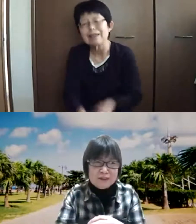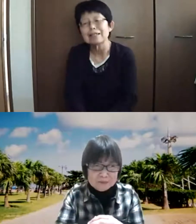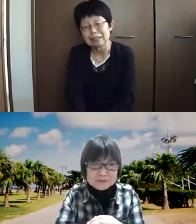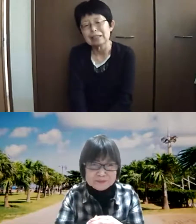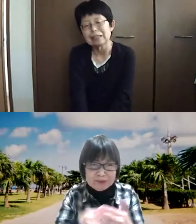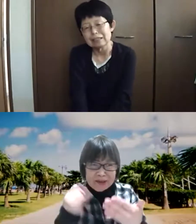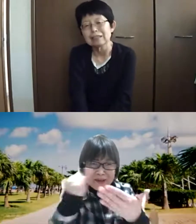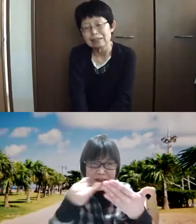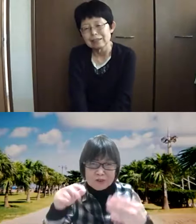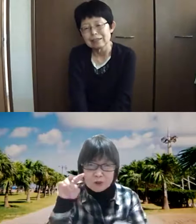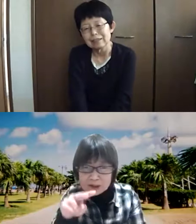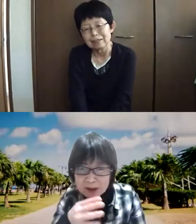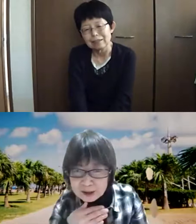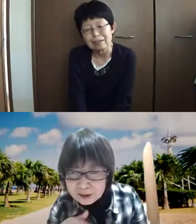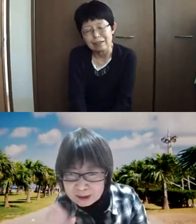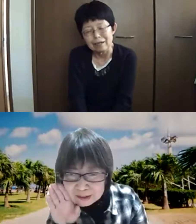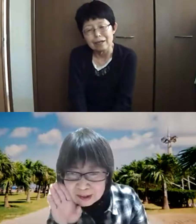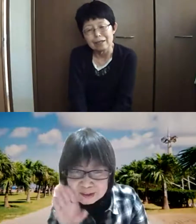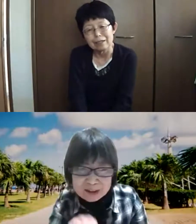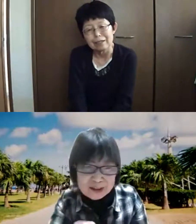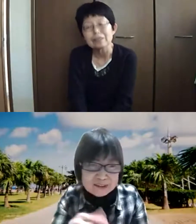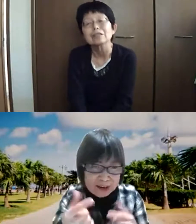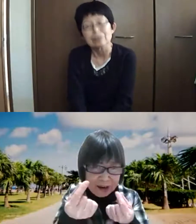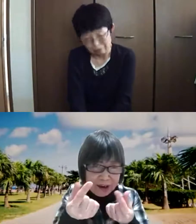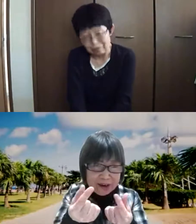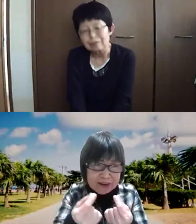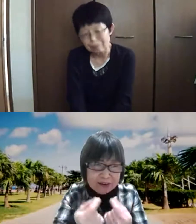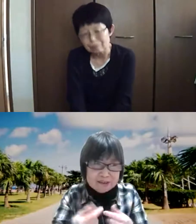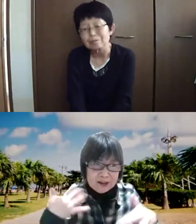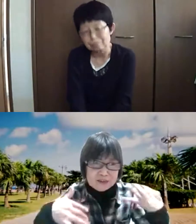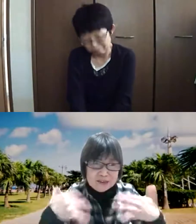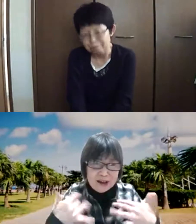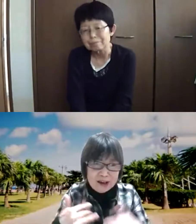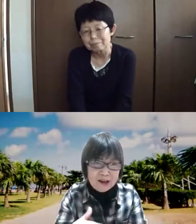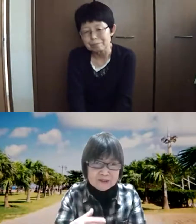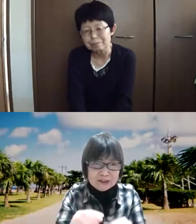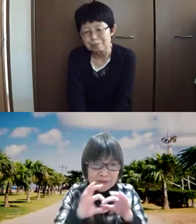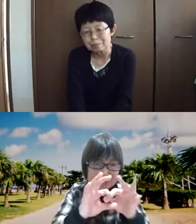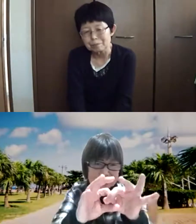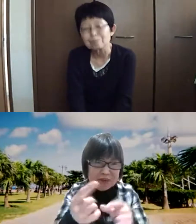うん。 イラスト見て分かりやすいですね。 うん。 楽しかった。 伝わりますよね。